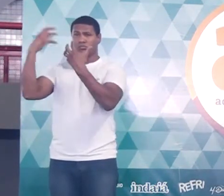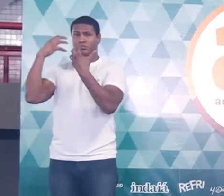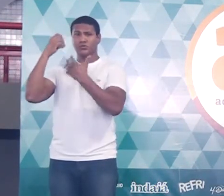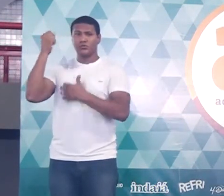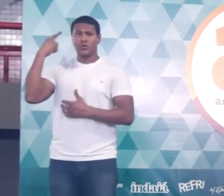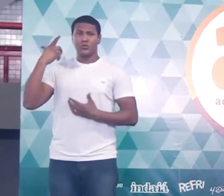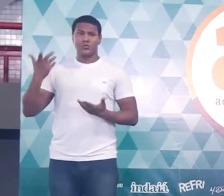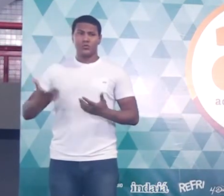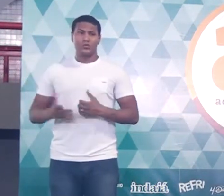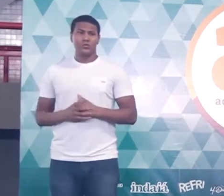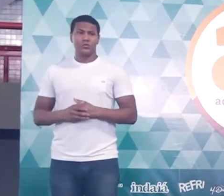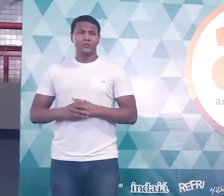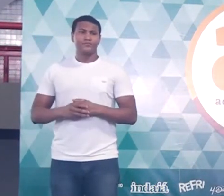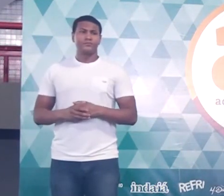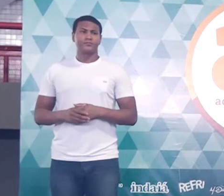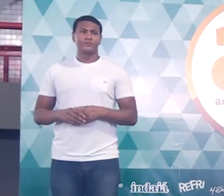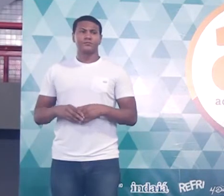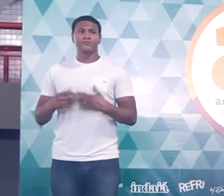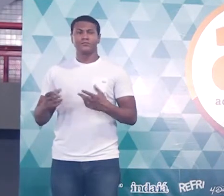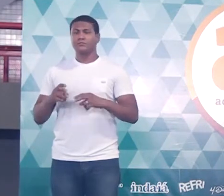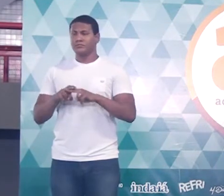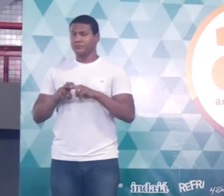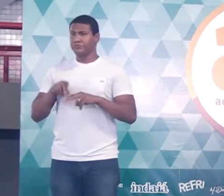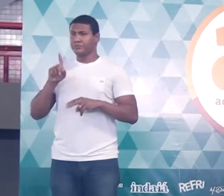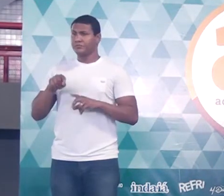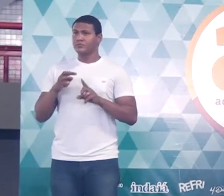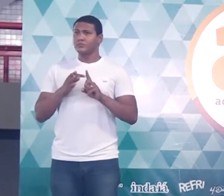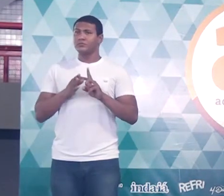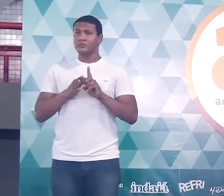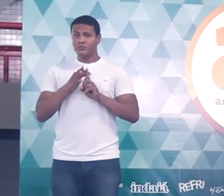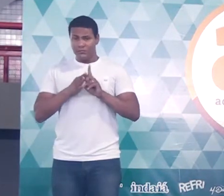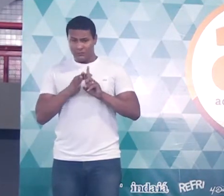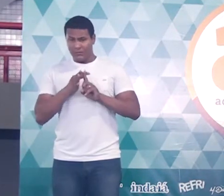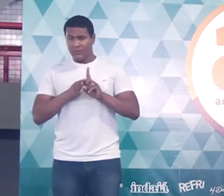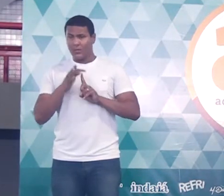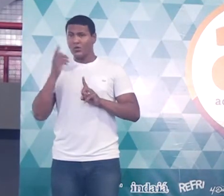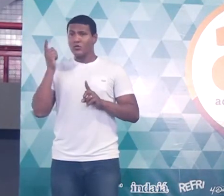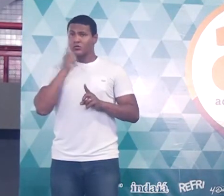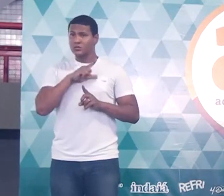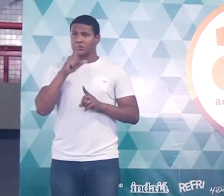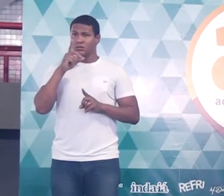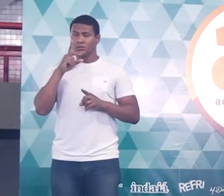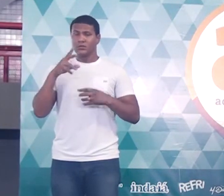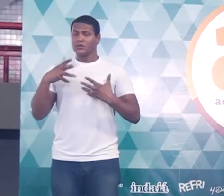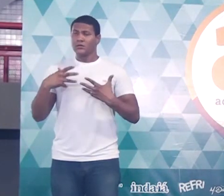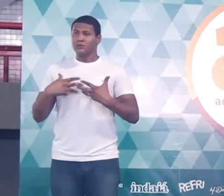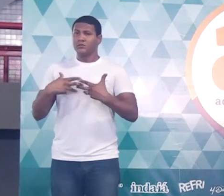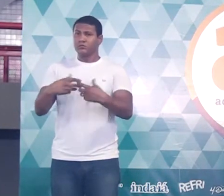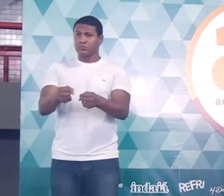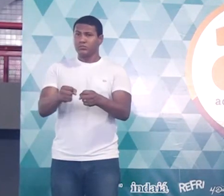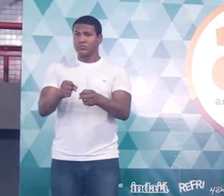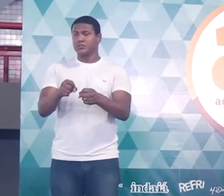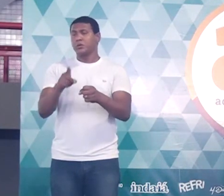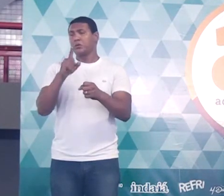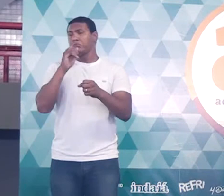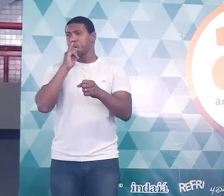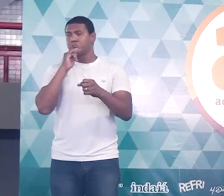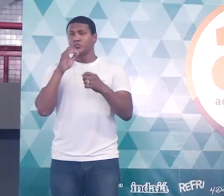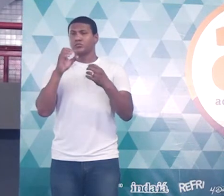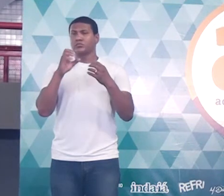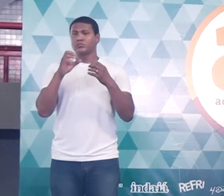certo? Então, a condução térmica é a propagação de calor em que a energia térmica passa de partícula para